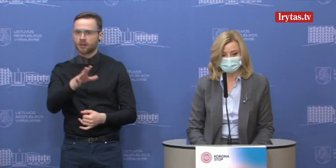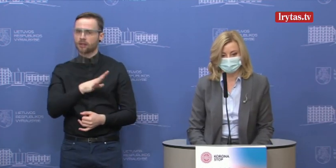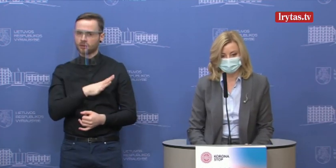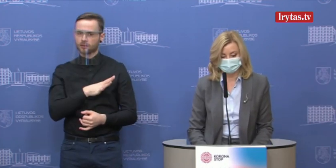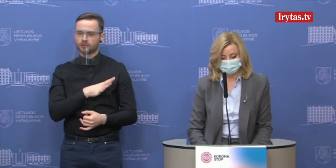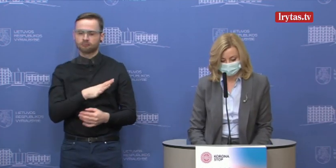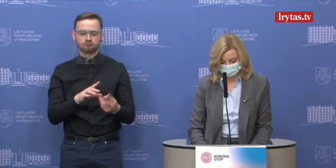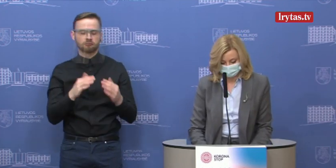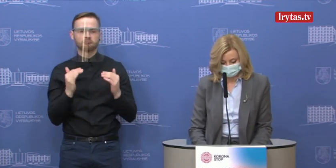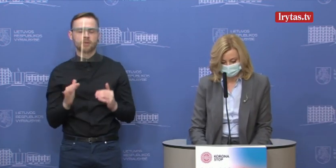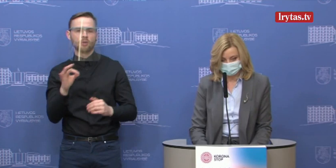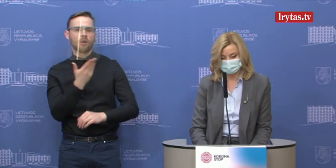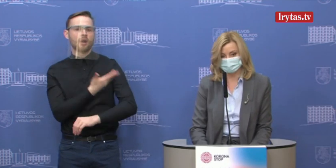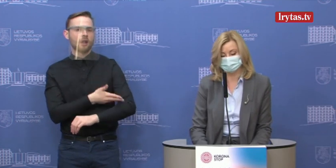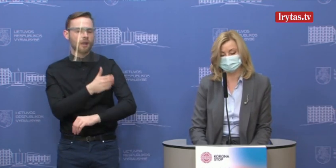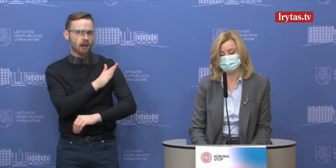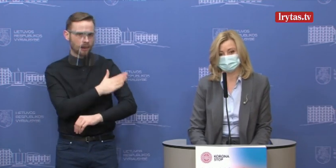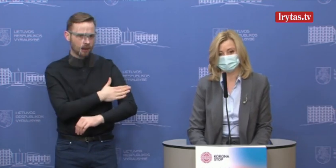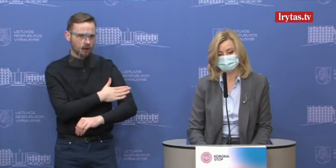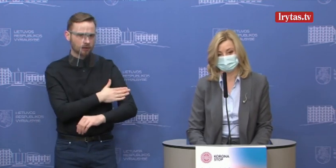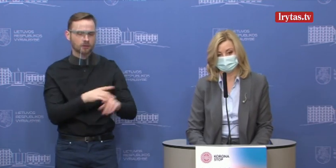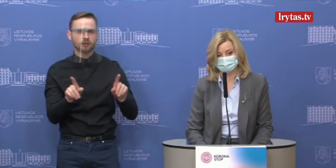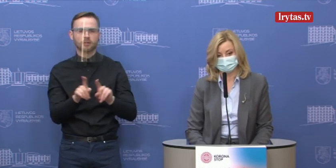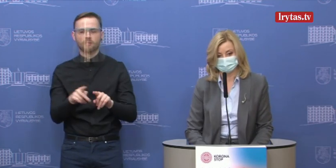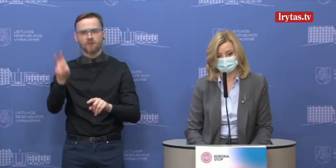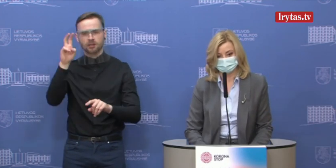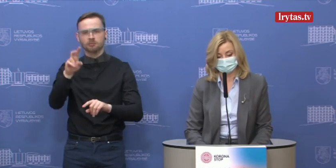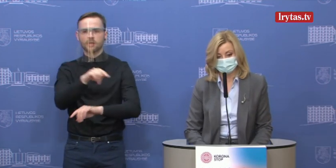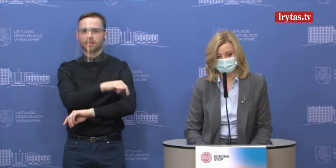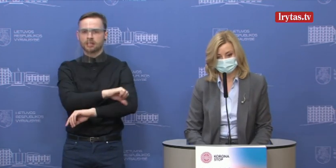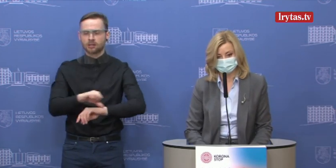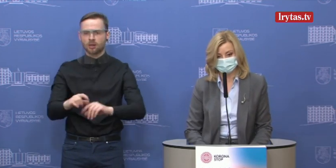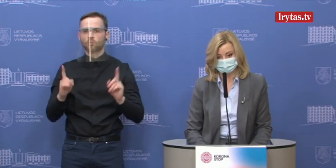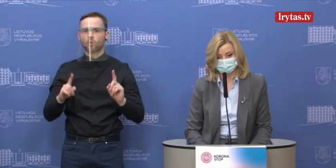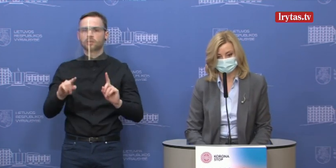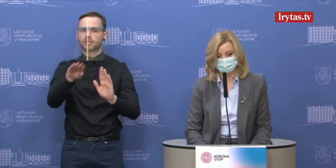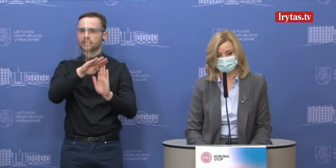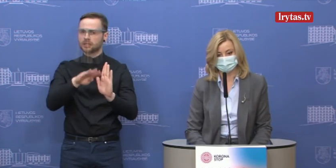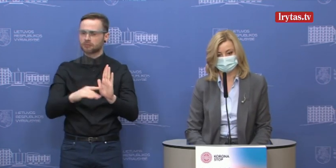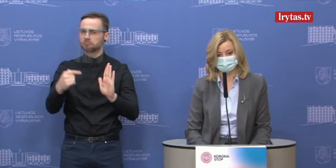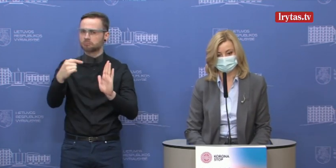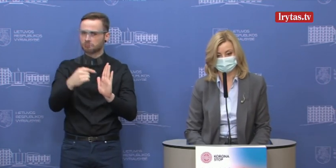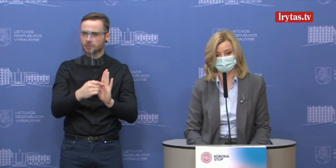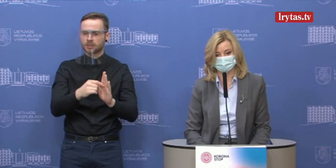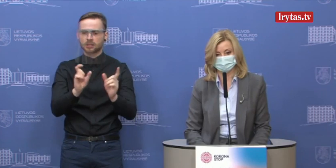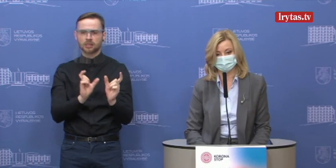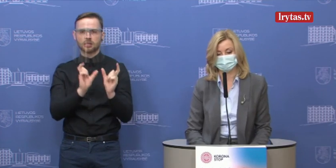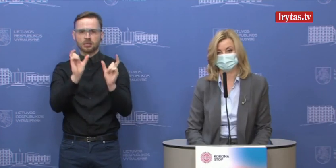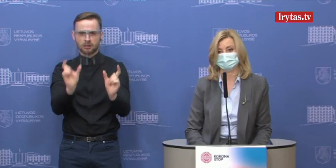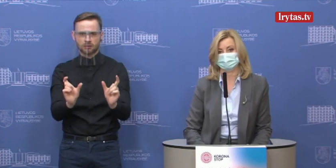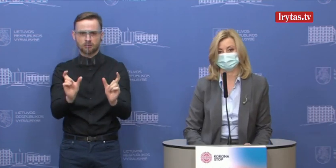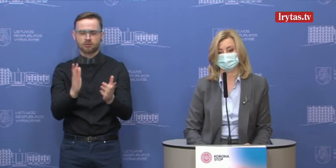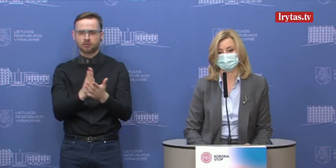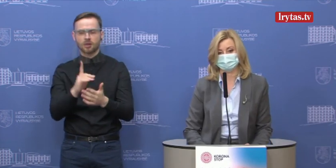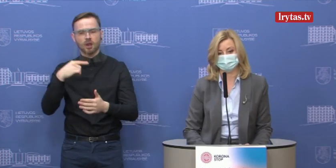Lenkiją, karantiną sąlygas ir valstybinės sienos apsaugos taisyklės ir apribojimus jie kol kas laiko